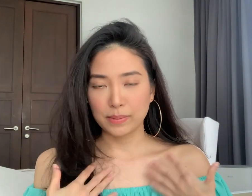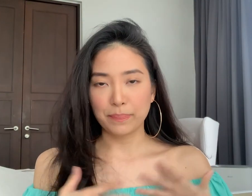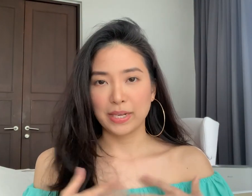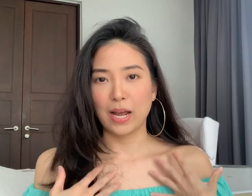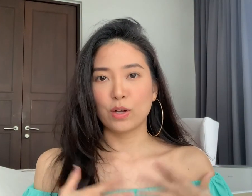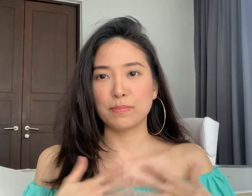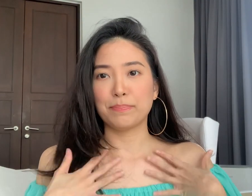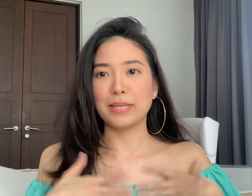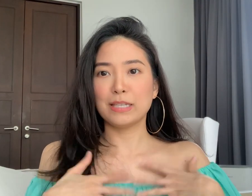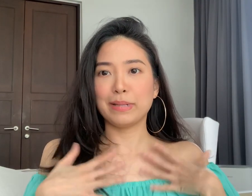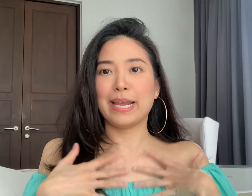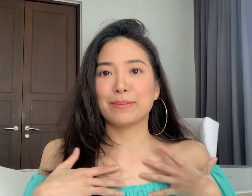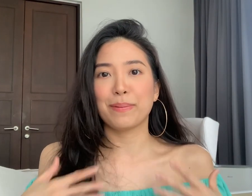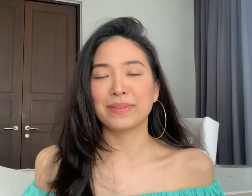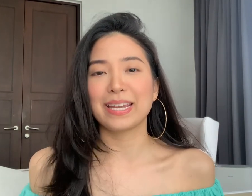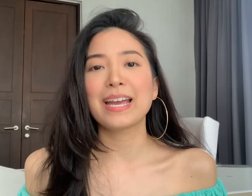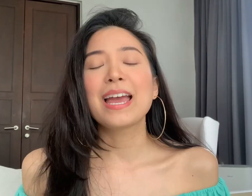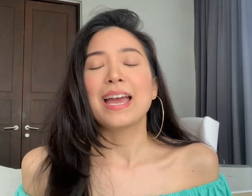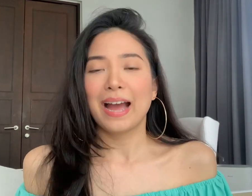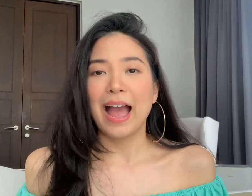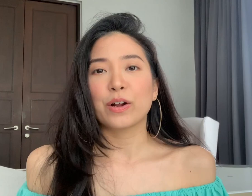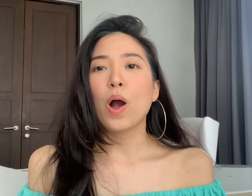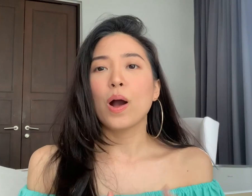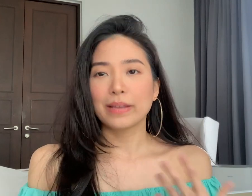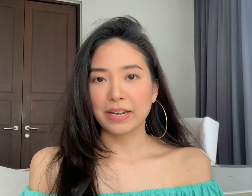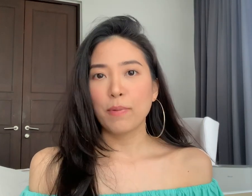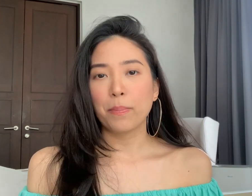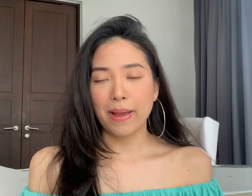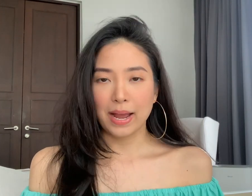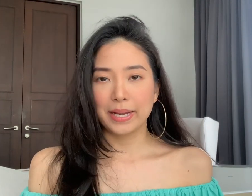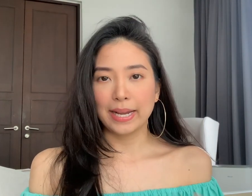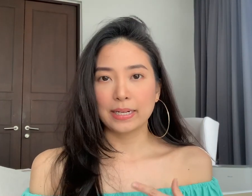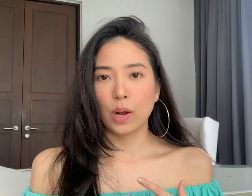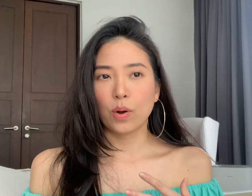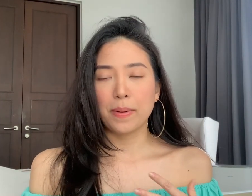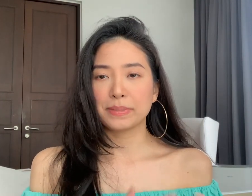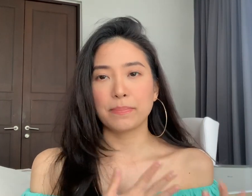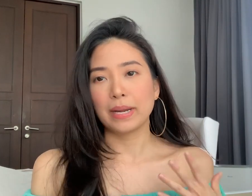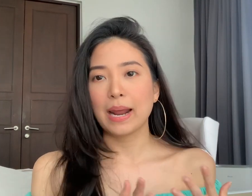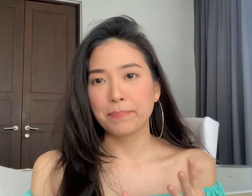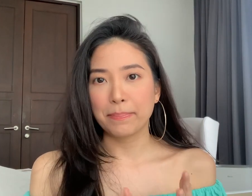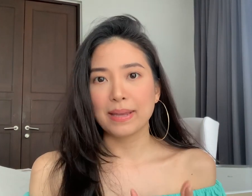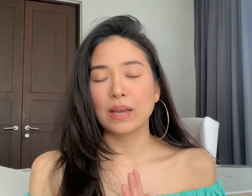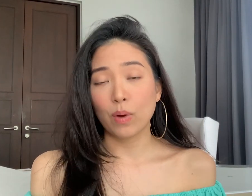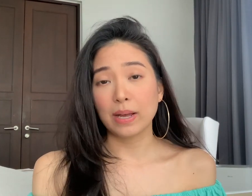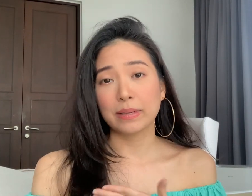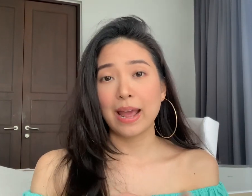in่วาเกิ